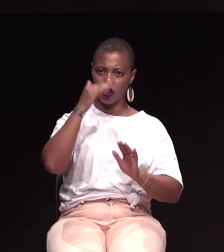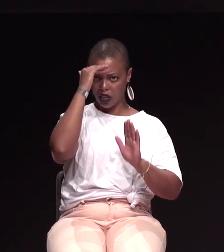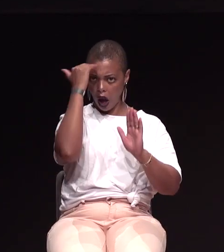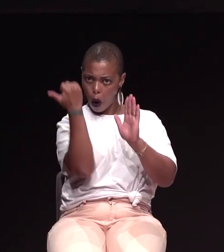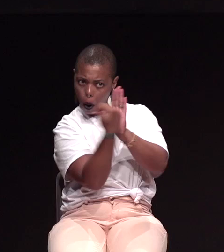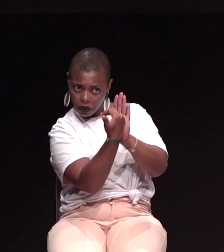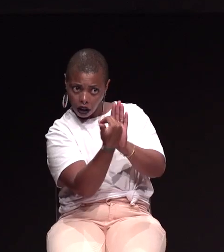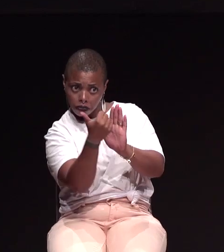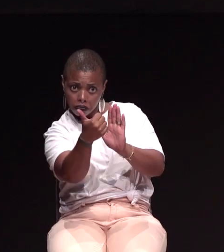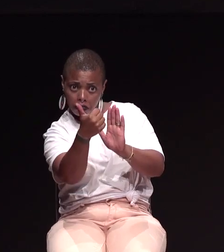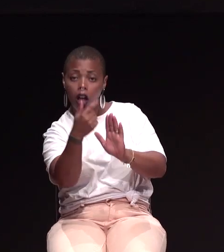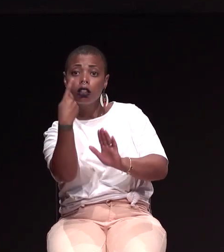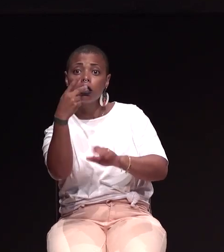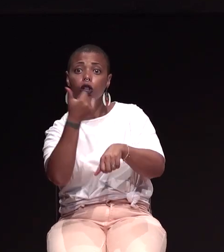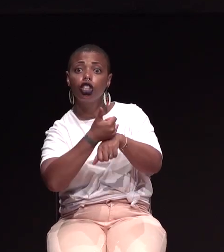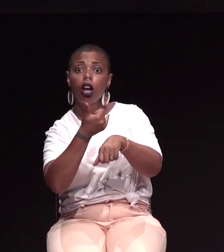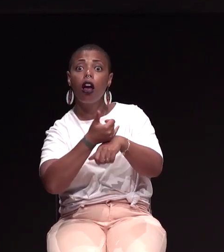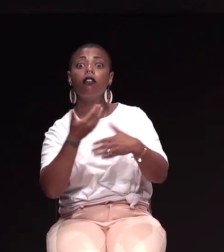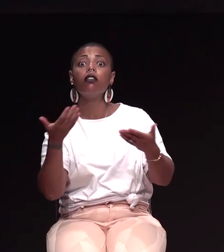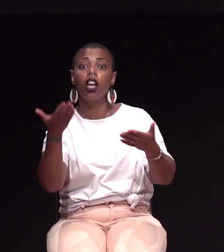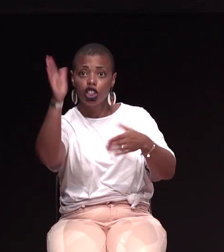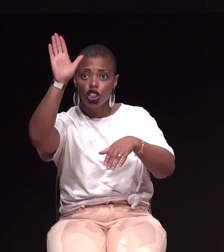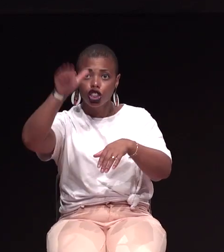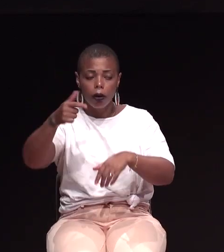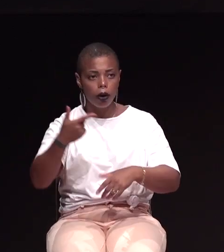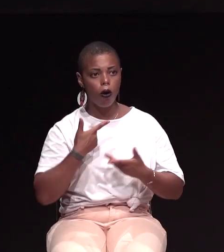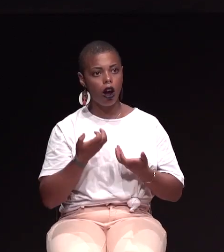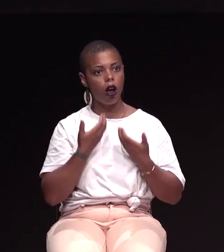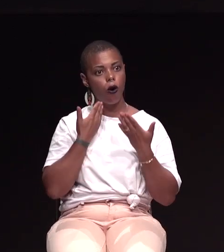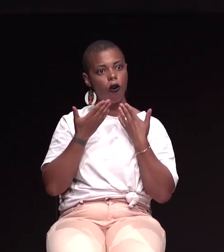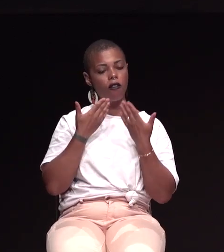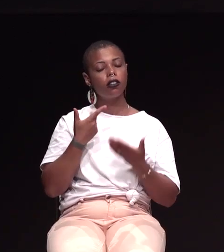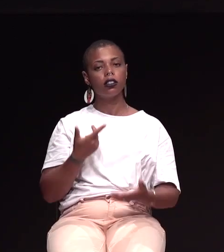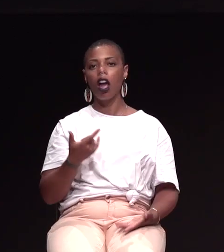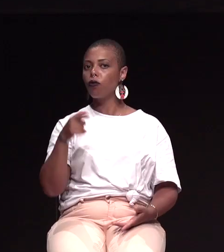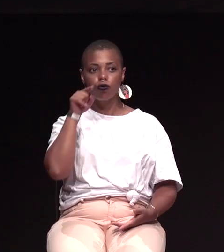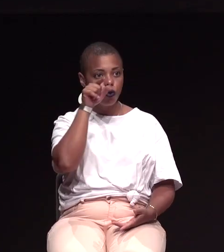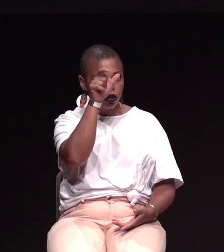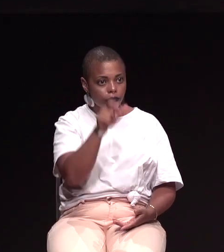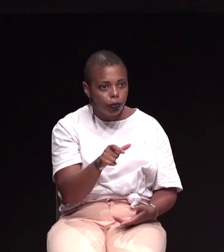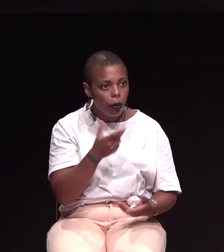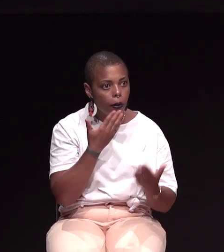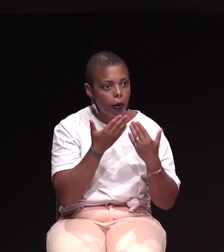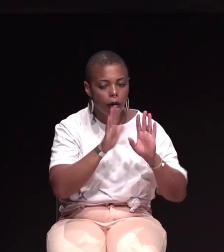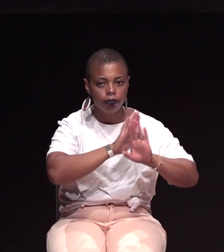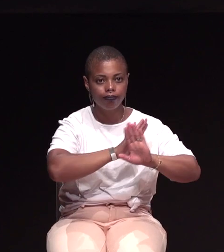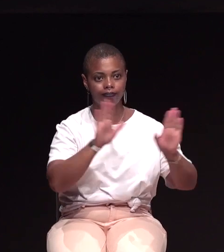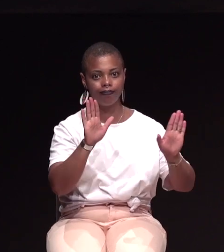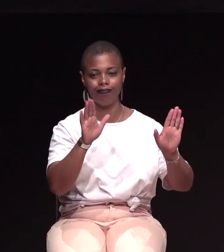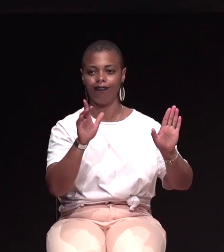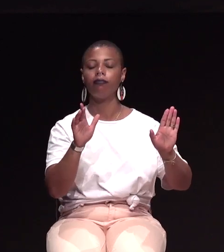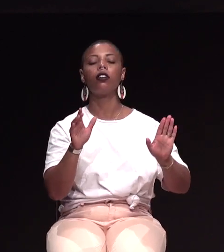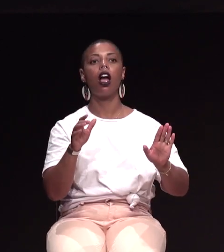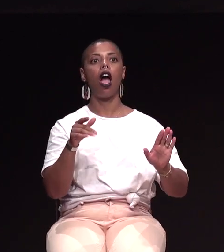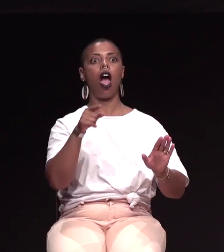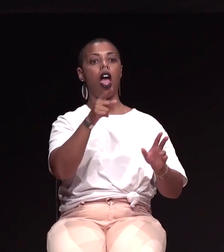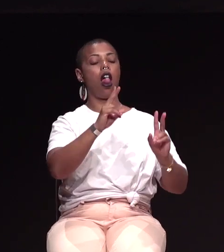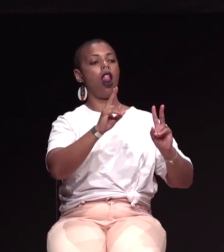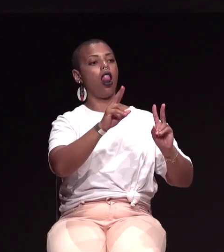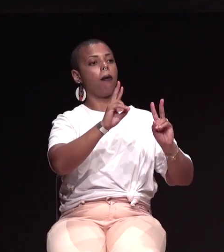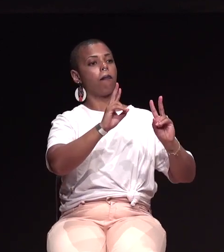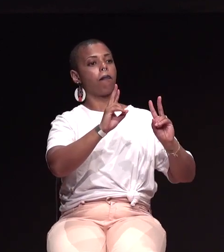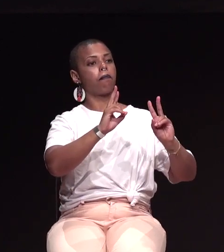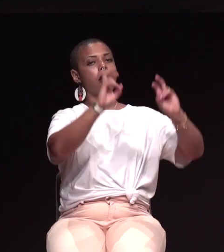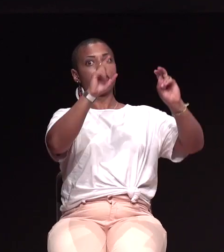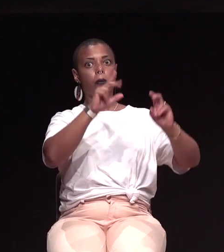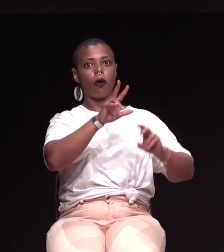chefe, que eu vou conversar com seu chefe, eu não vou conversar com você. E quando ele viu que ia perder